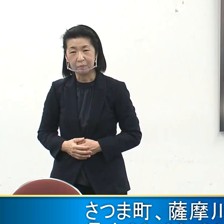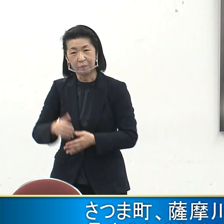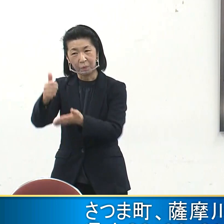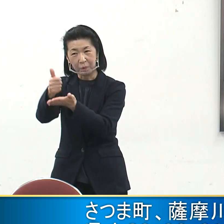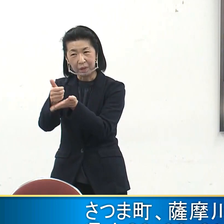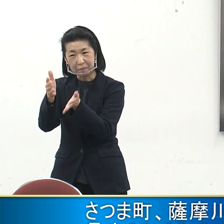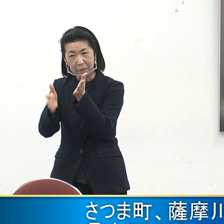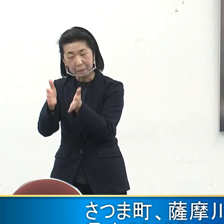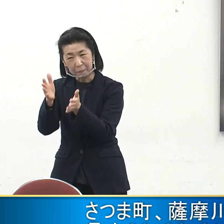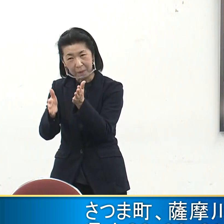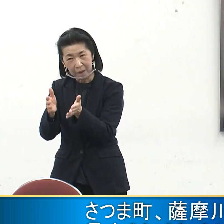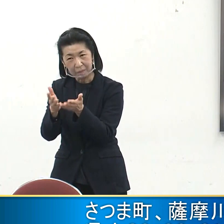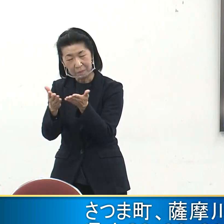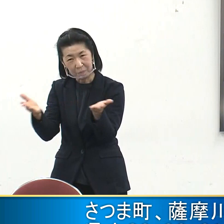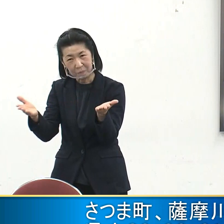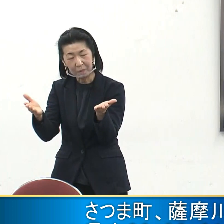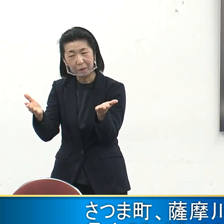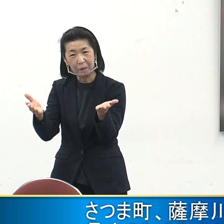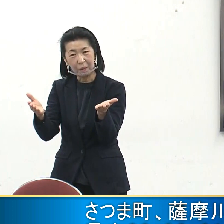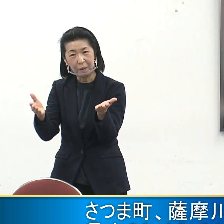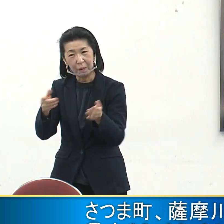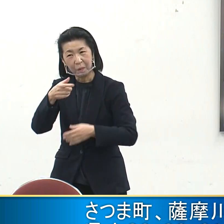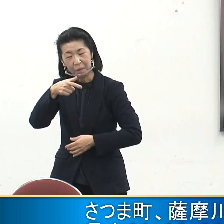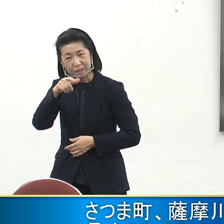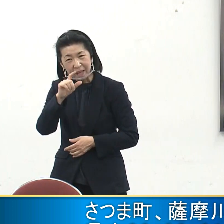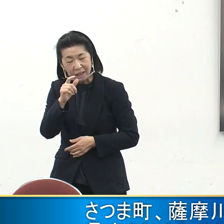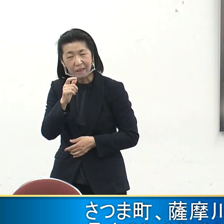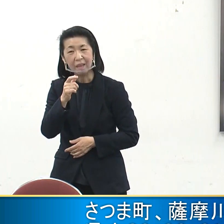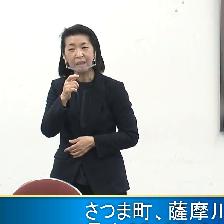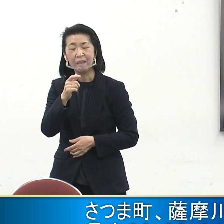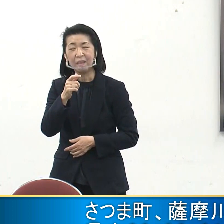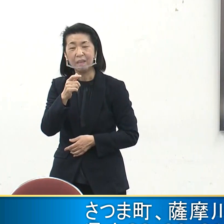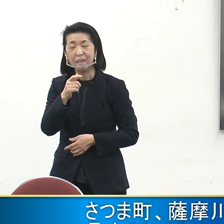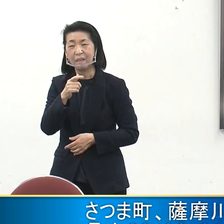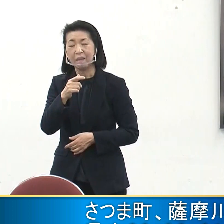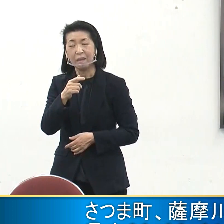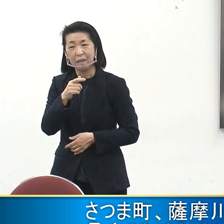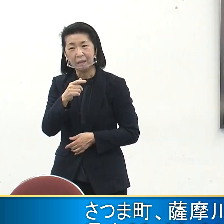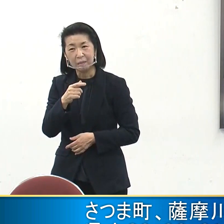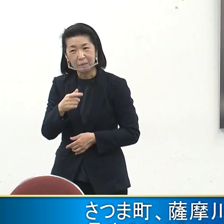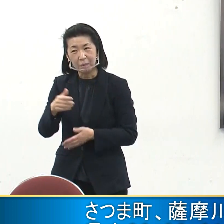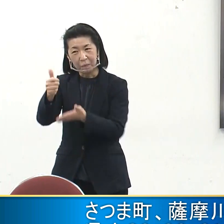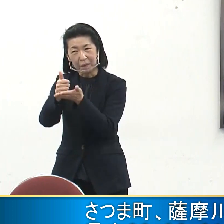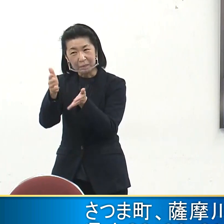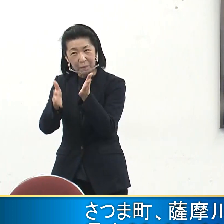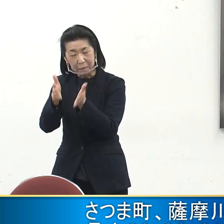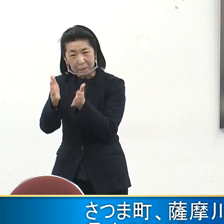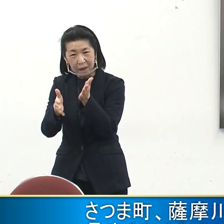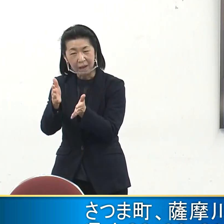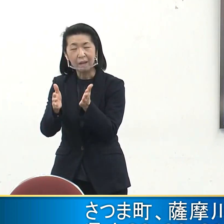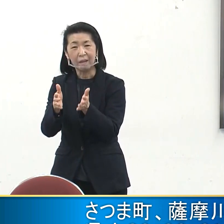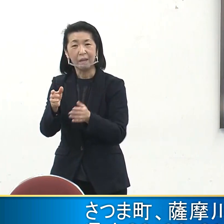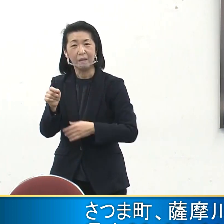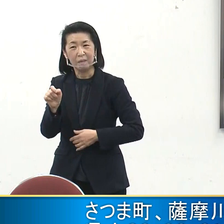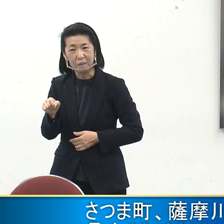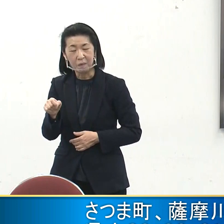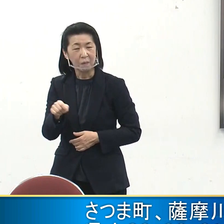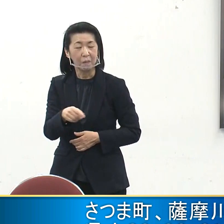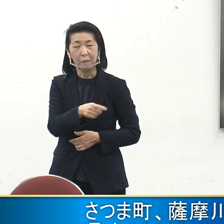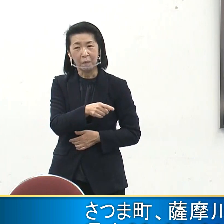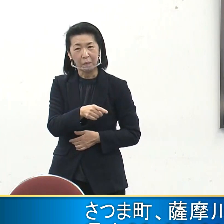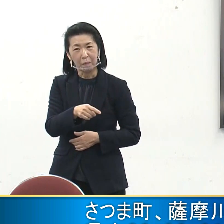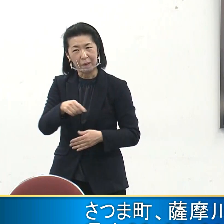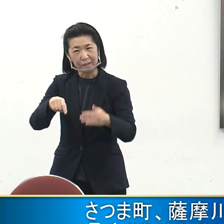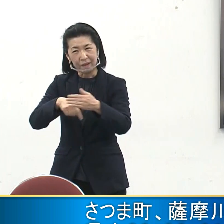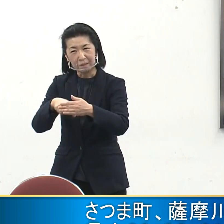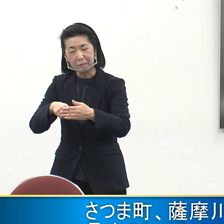スナックであるだとか、はい、キャバクラであるとか、そういう話は、 まあ、そこまで具体的な業種を言いますと特定される恐れもございますので、そこは差